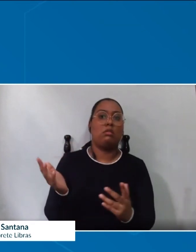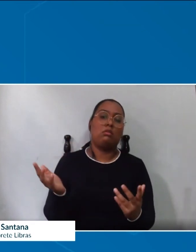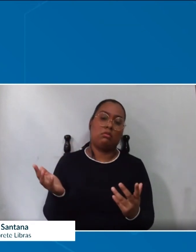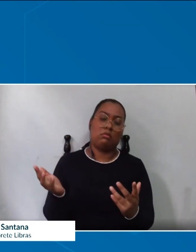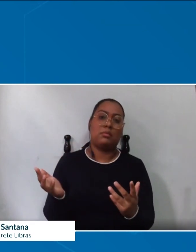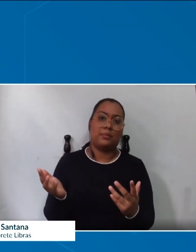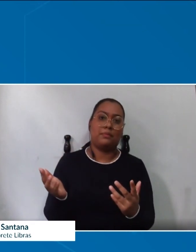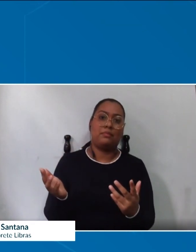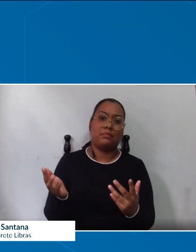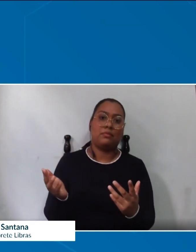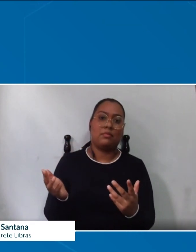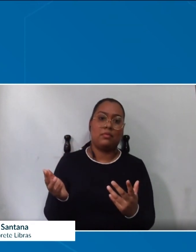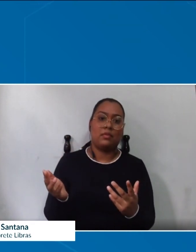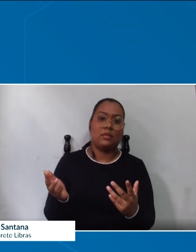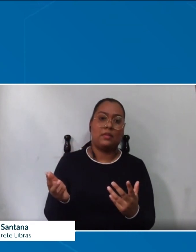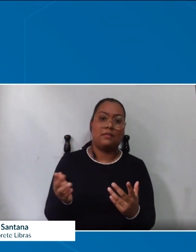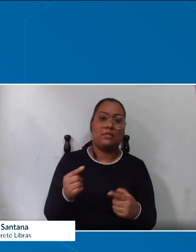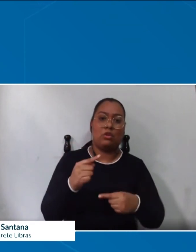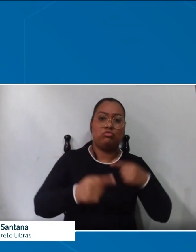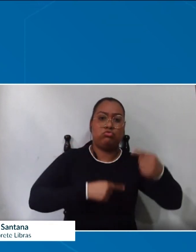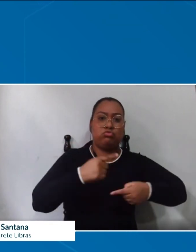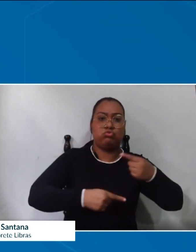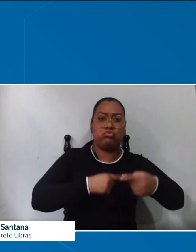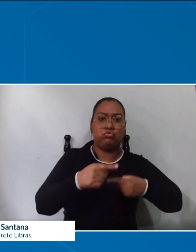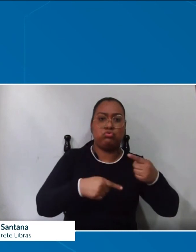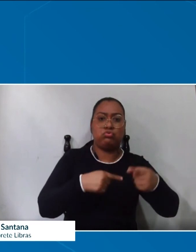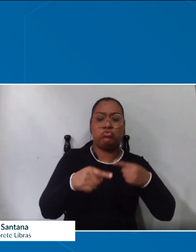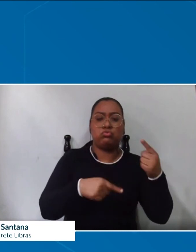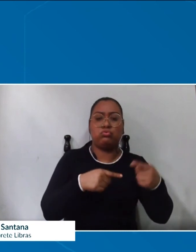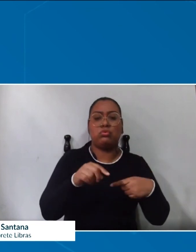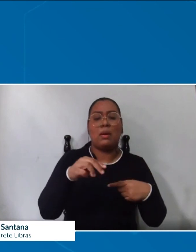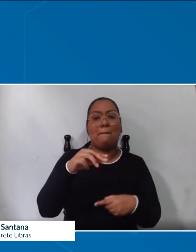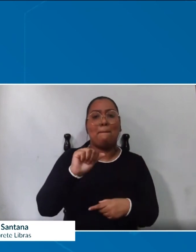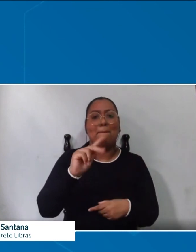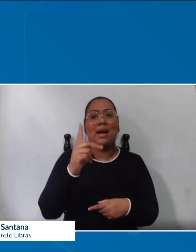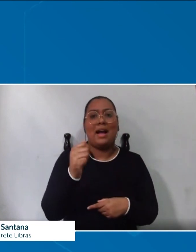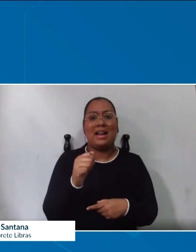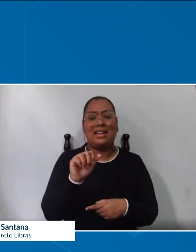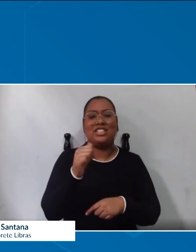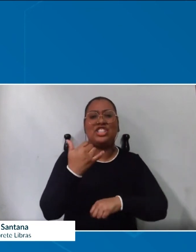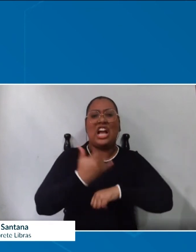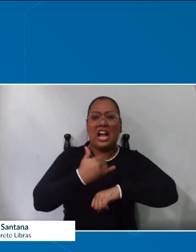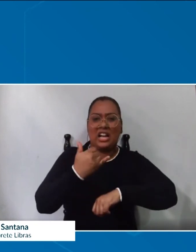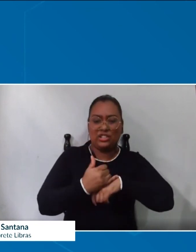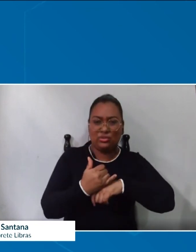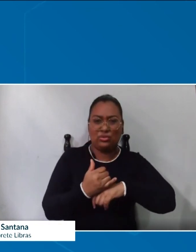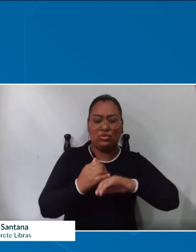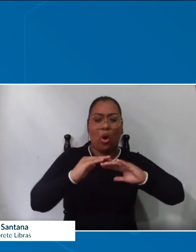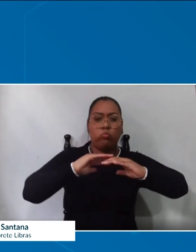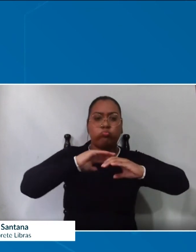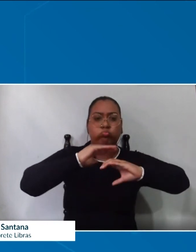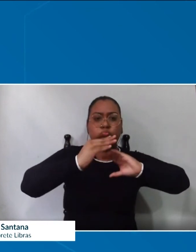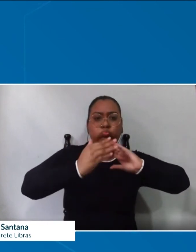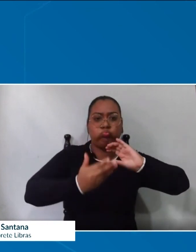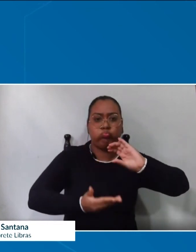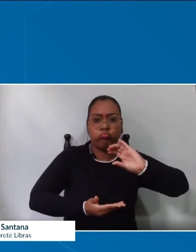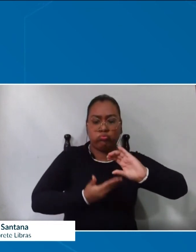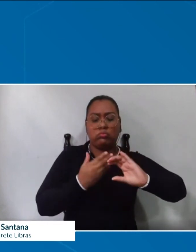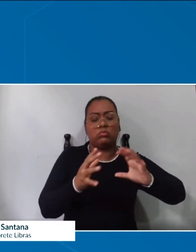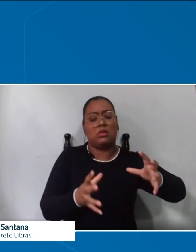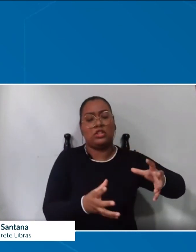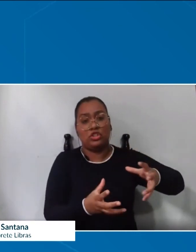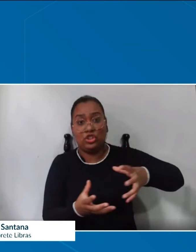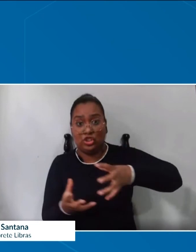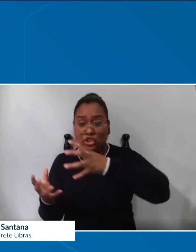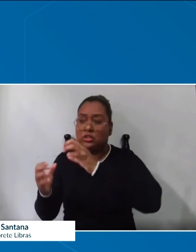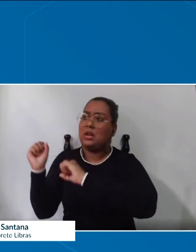o nego de fumo e a malha de aço de sustentação do pneu, você volta para a siderúrgica, então você tem